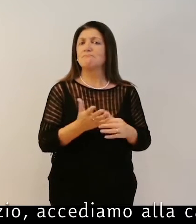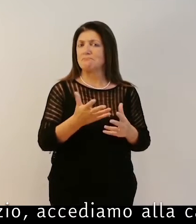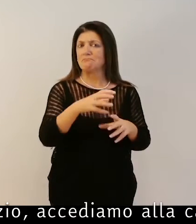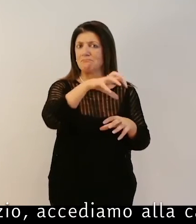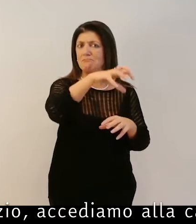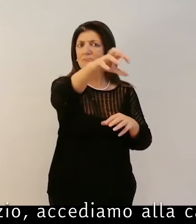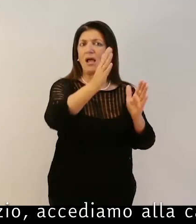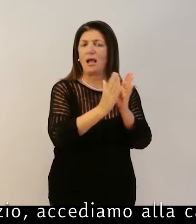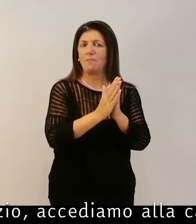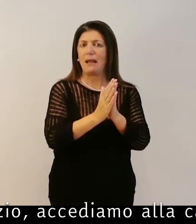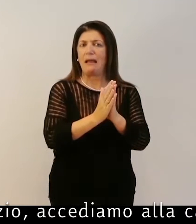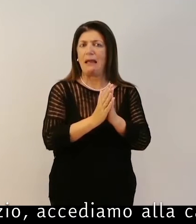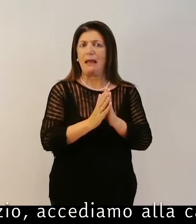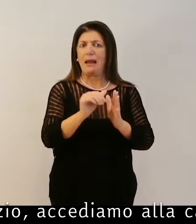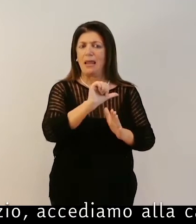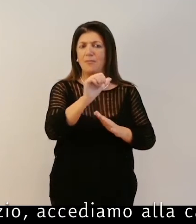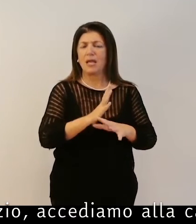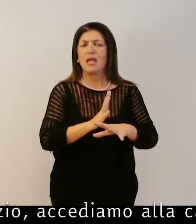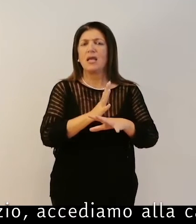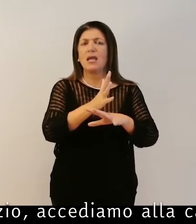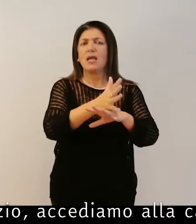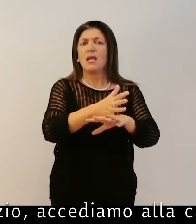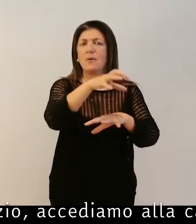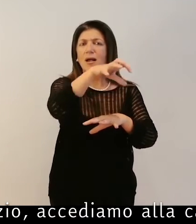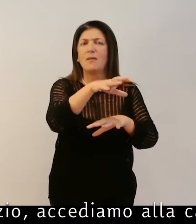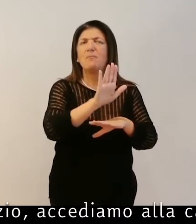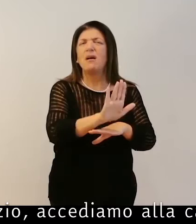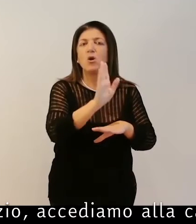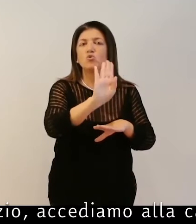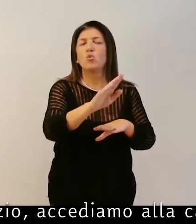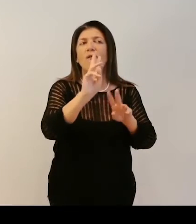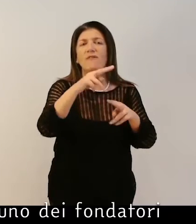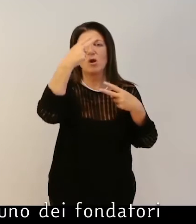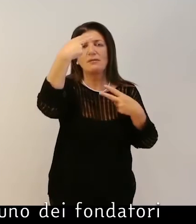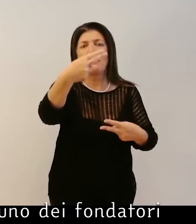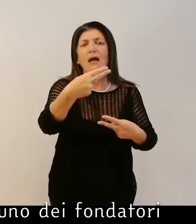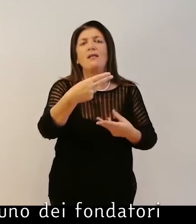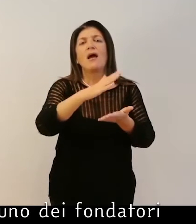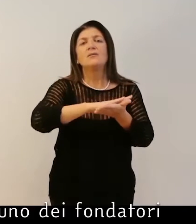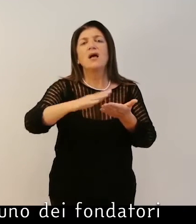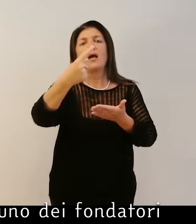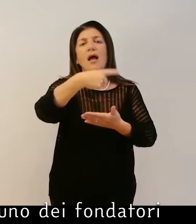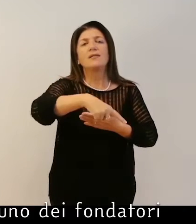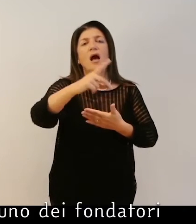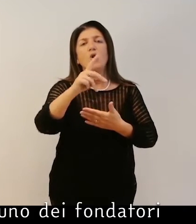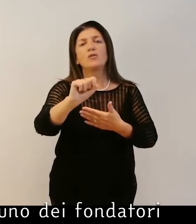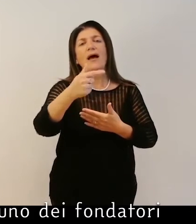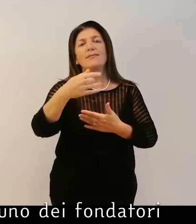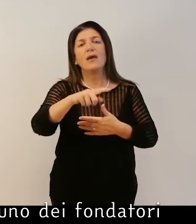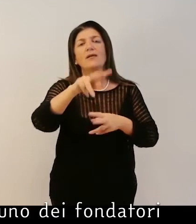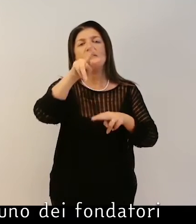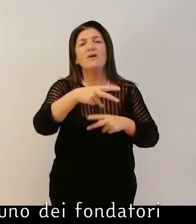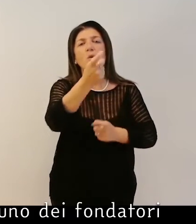Superato il primo spazio, accediamo alla cappella dedicata a San Gaetano da Thiene, uno dei fondatori dell'Ordine